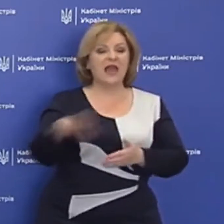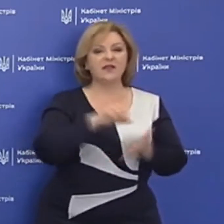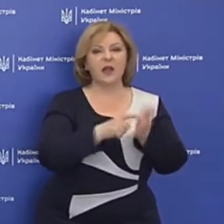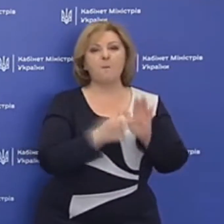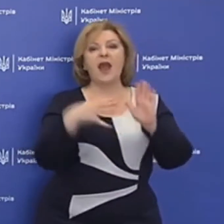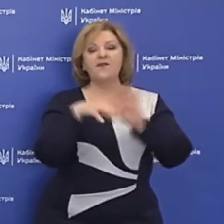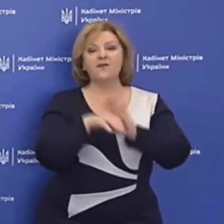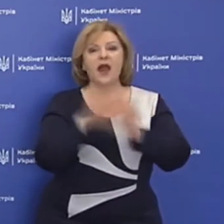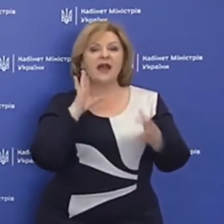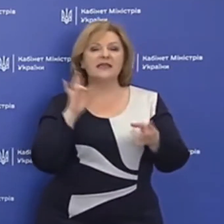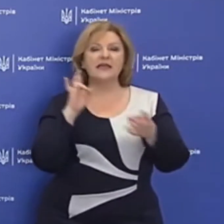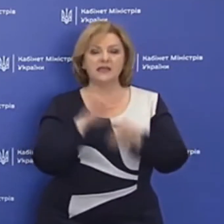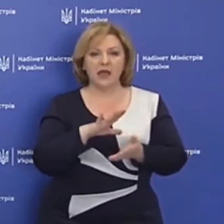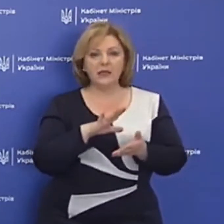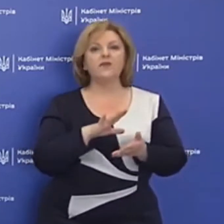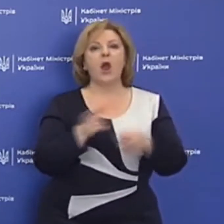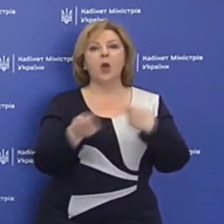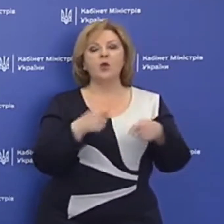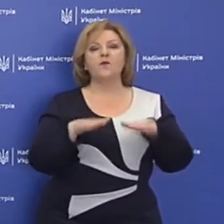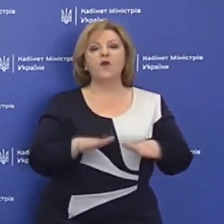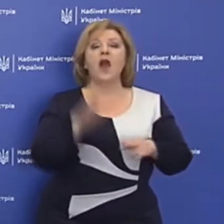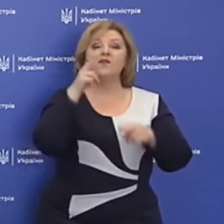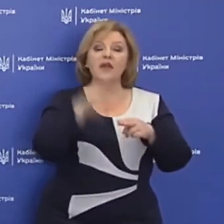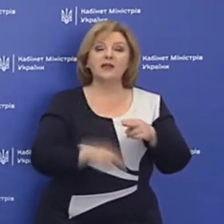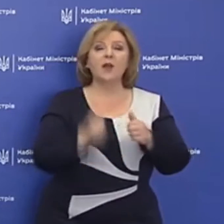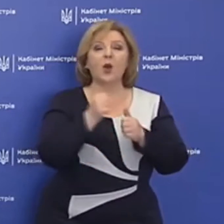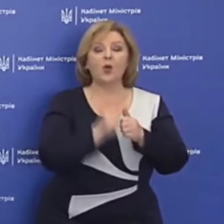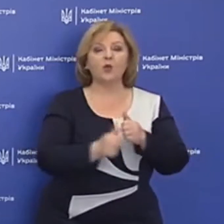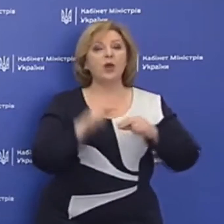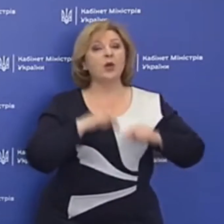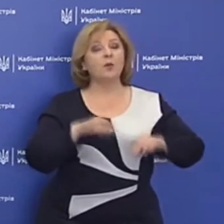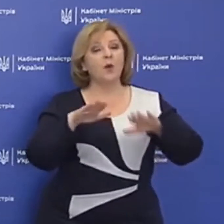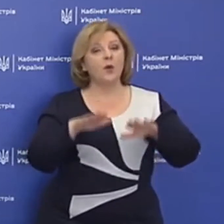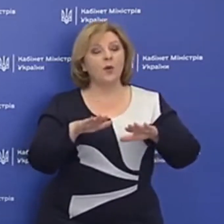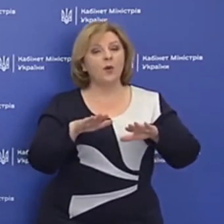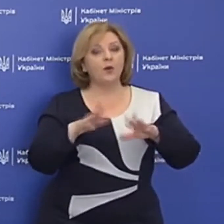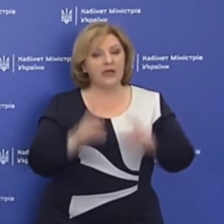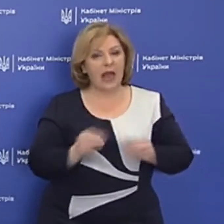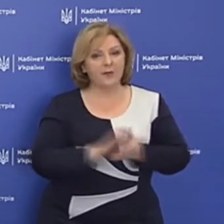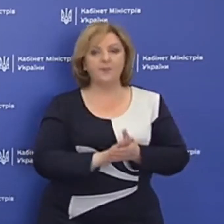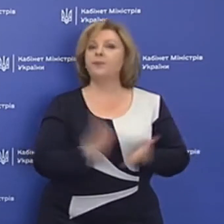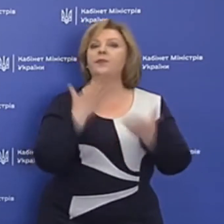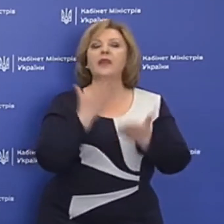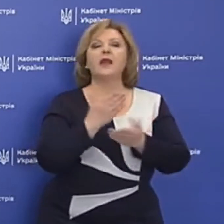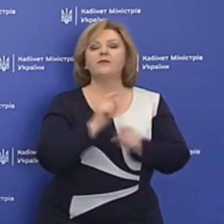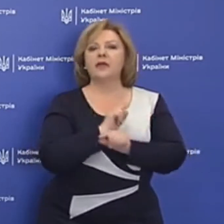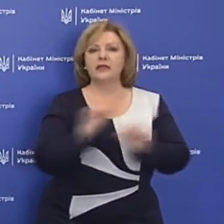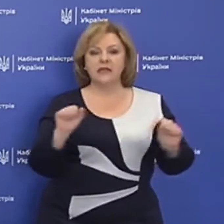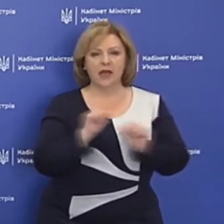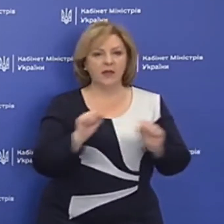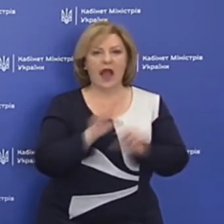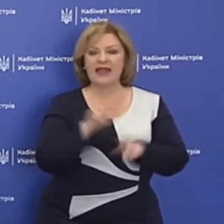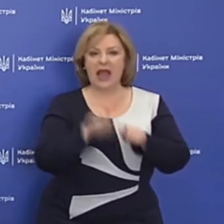включаючи стаціонарні торговельні місця, в кінці кожного робочого дня. Відсутність неконтрольованої стихійної